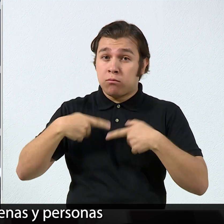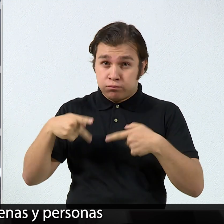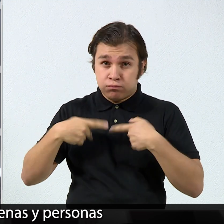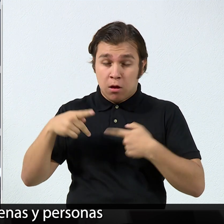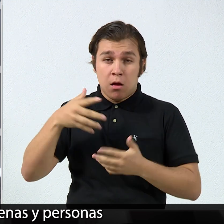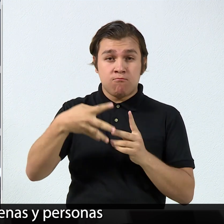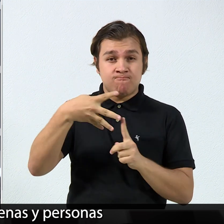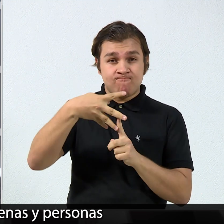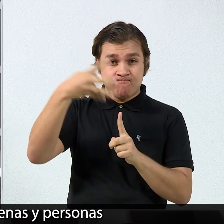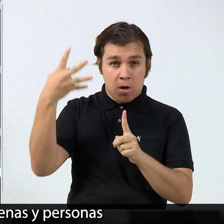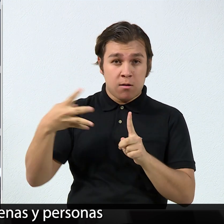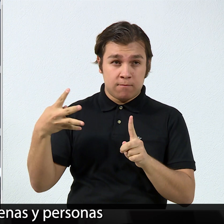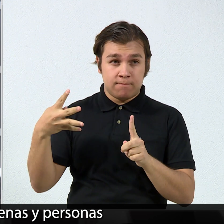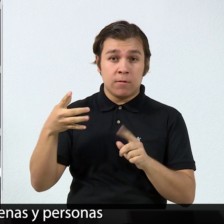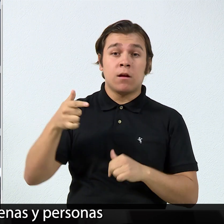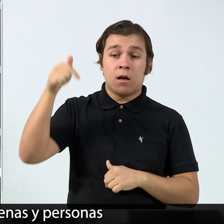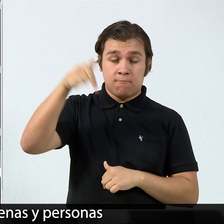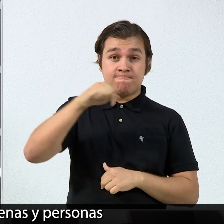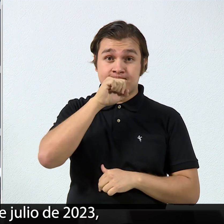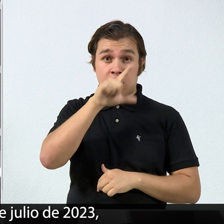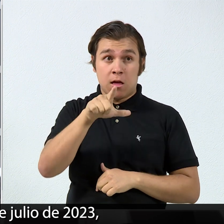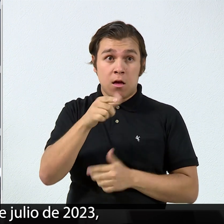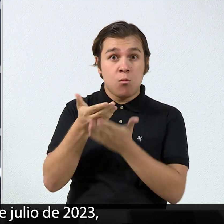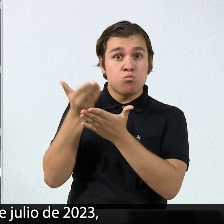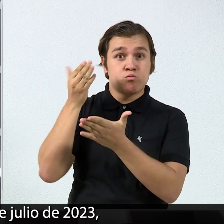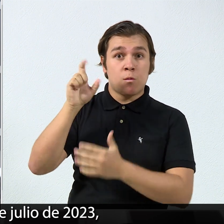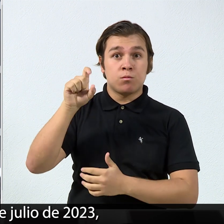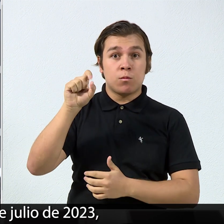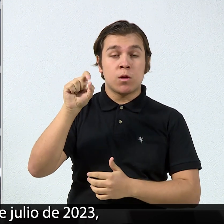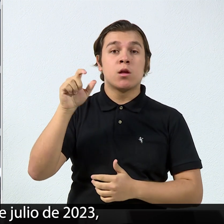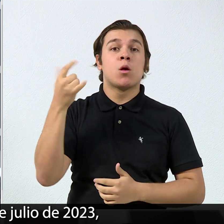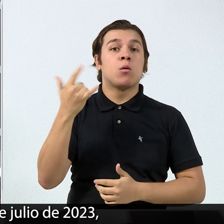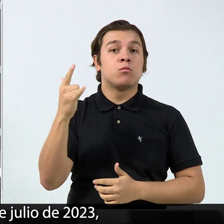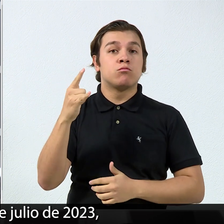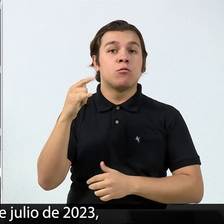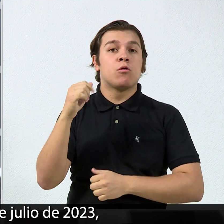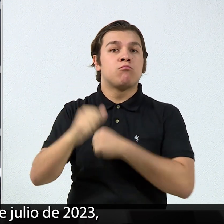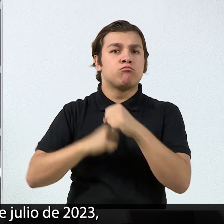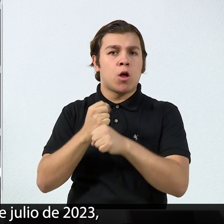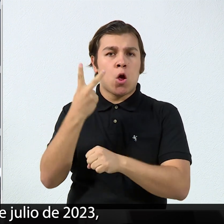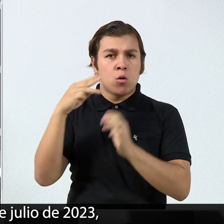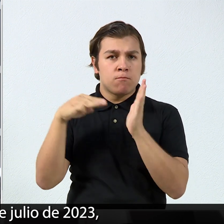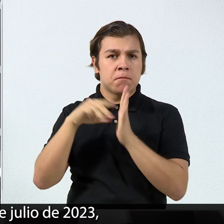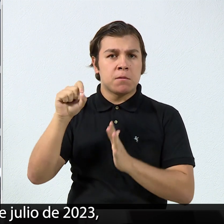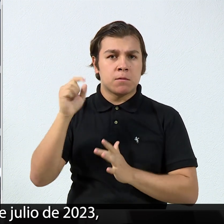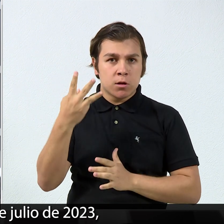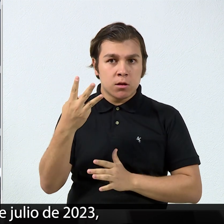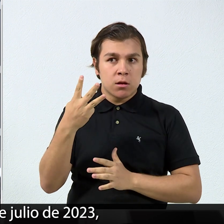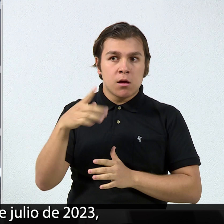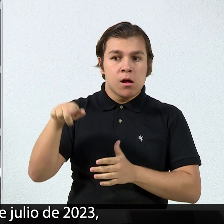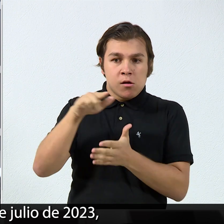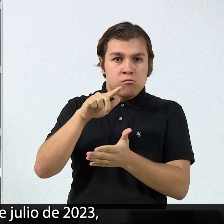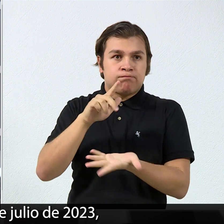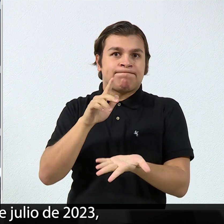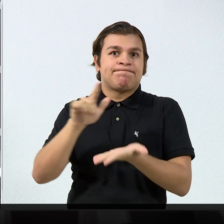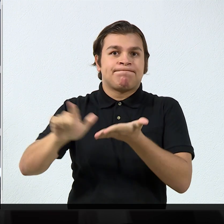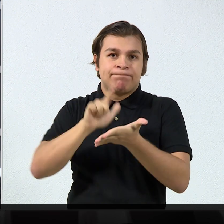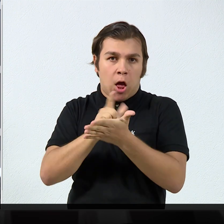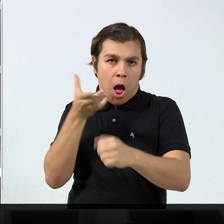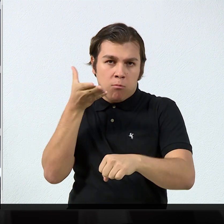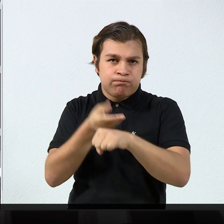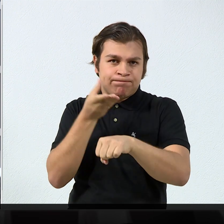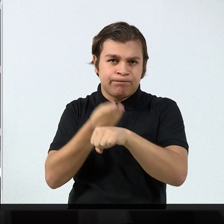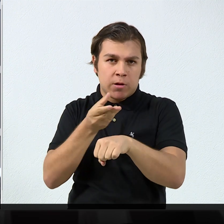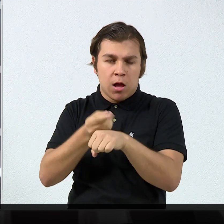personas LGBTI más en Jalisco, el pasado 20 de julio de 2023, el Poder Legislativo aprobó una reforma al